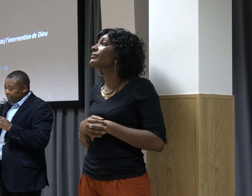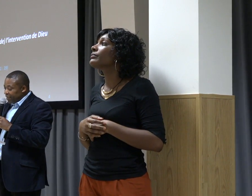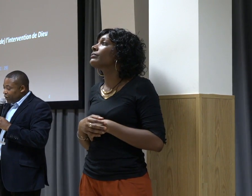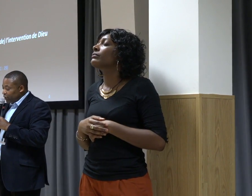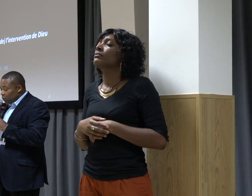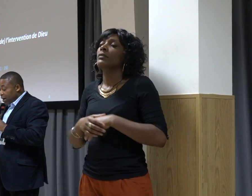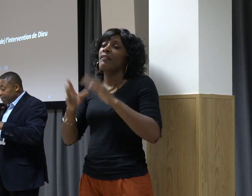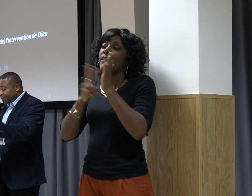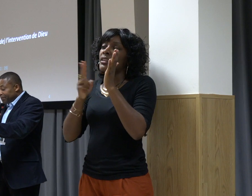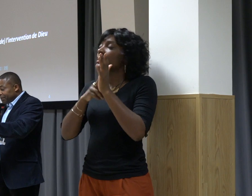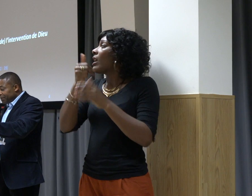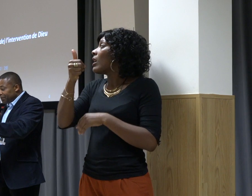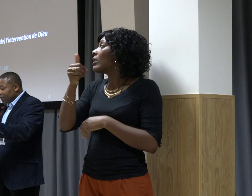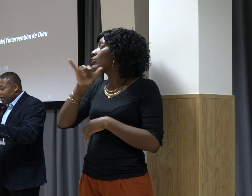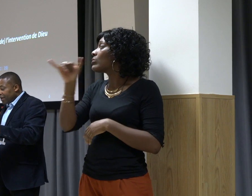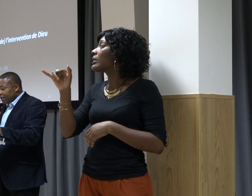les versets 1 et 3.